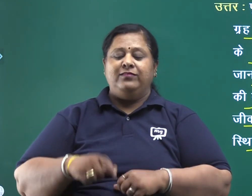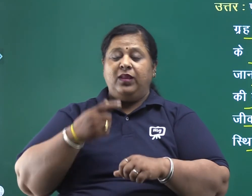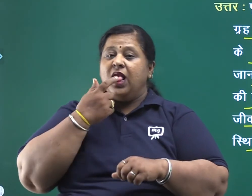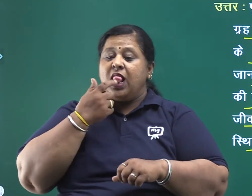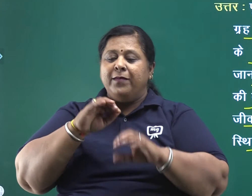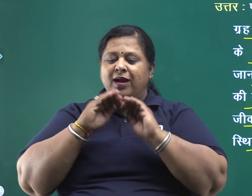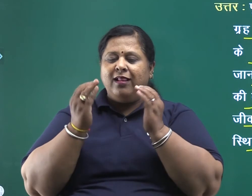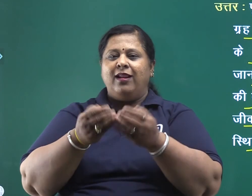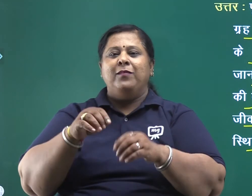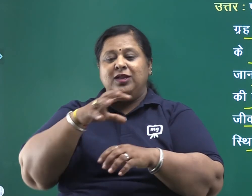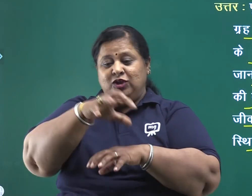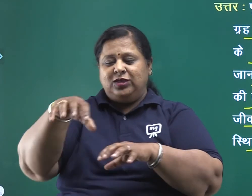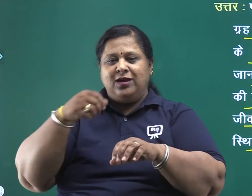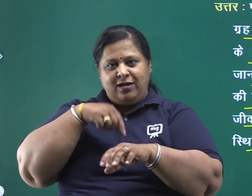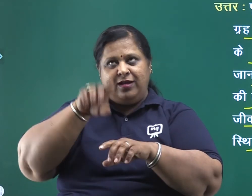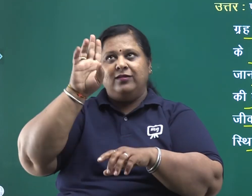पर जाकर